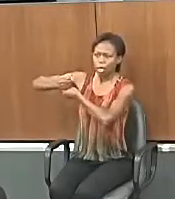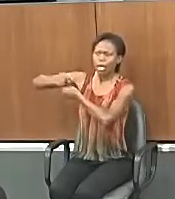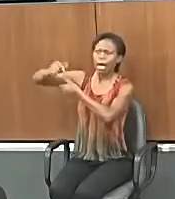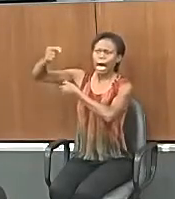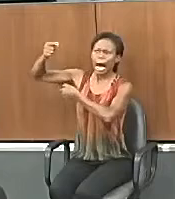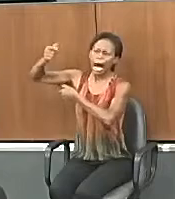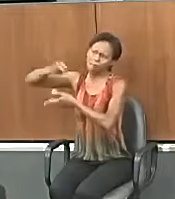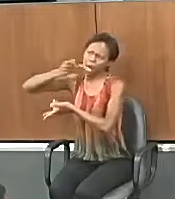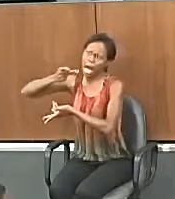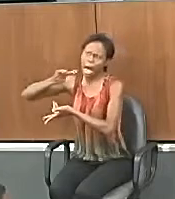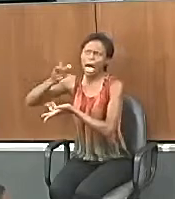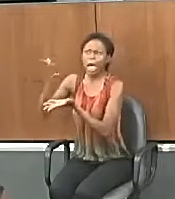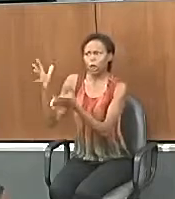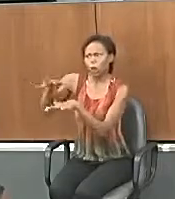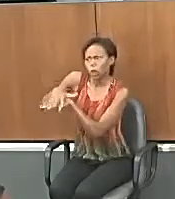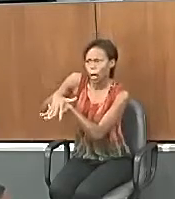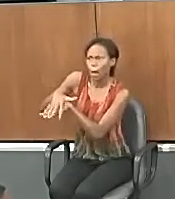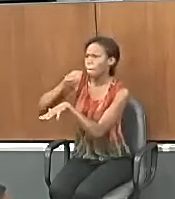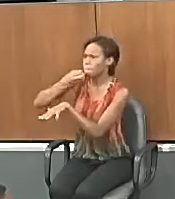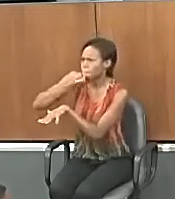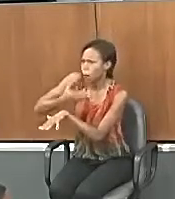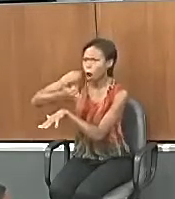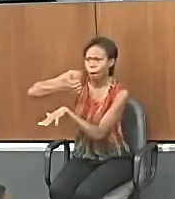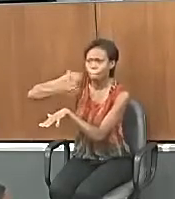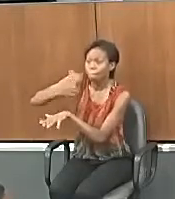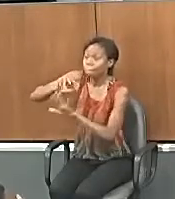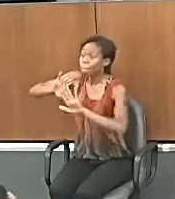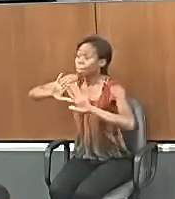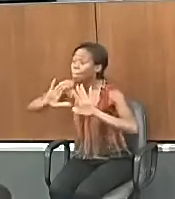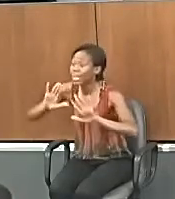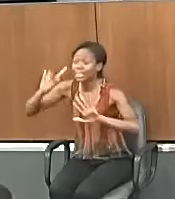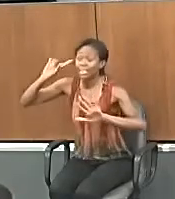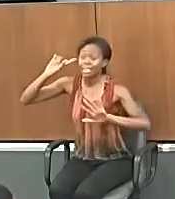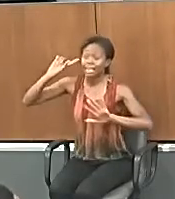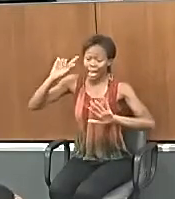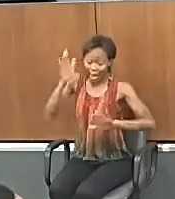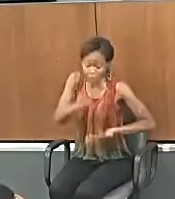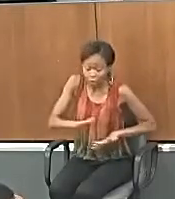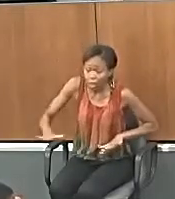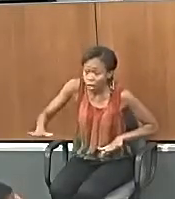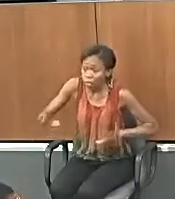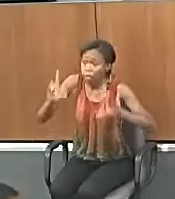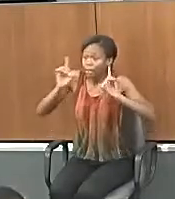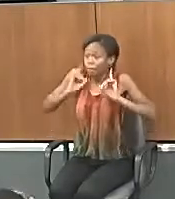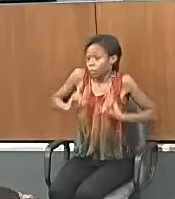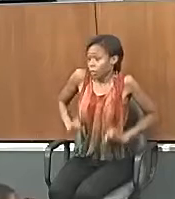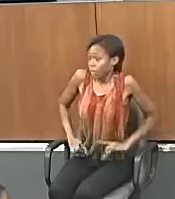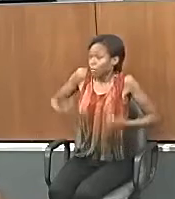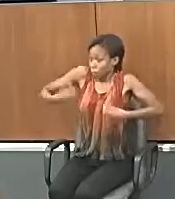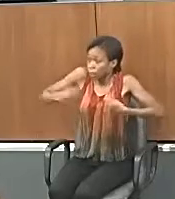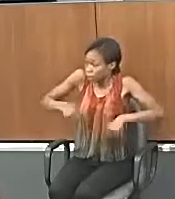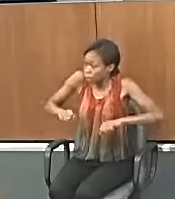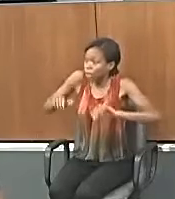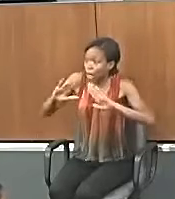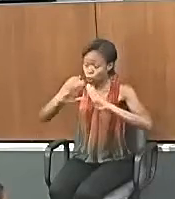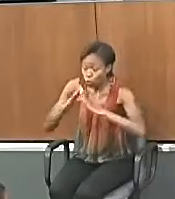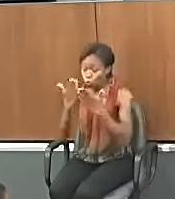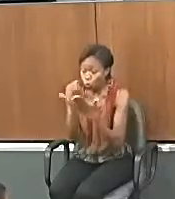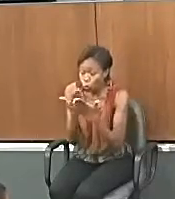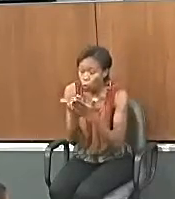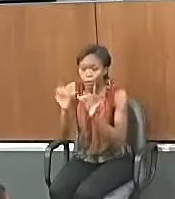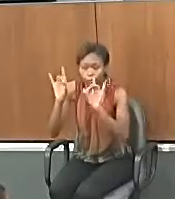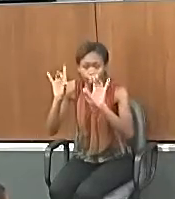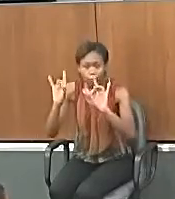boa assim tudo bem mas a criança com outras deficiência precisa da escola especial ea constituição é muito clara